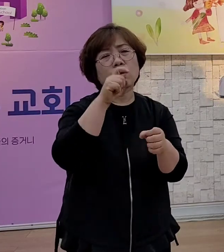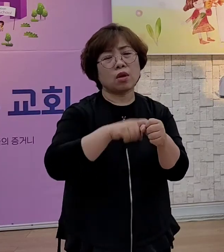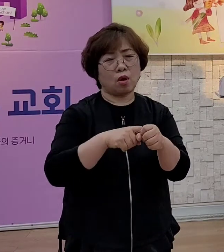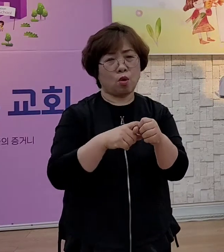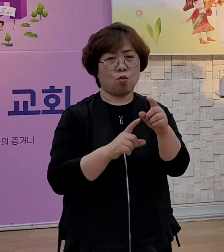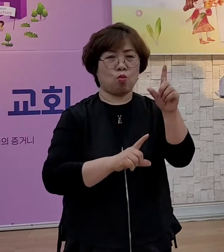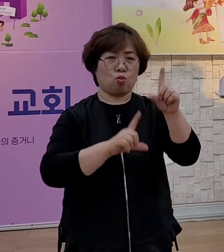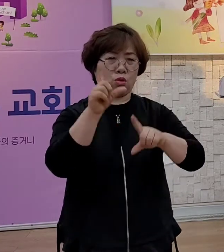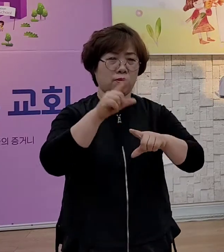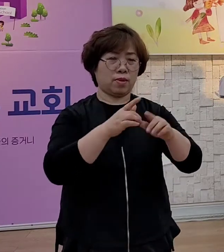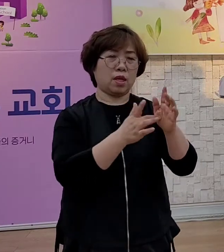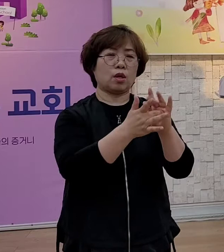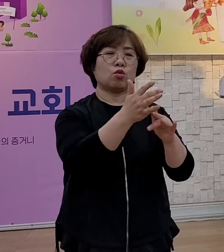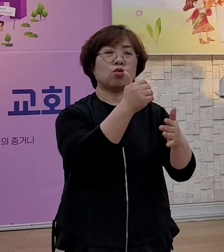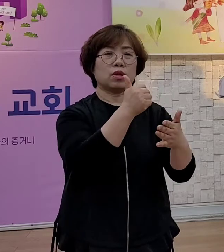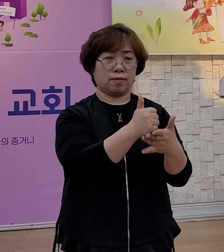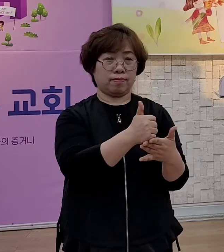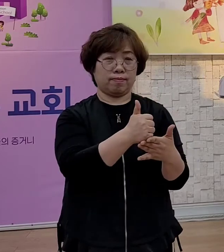우리 예수님이시다.